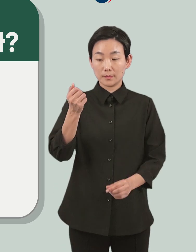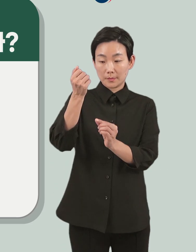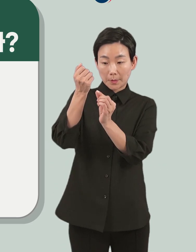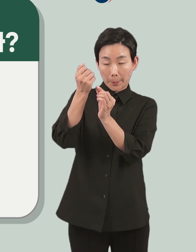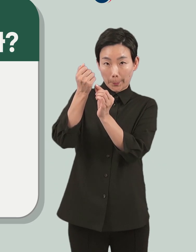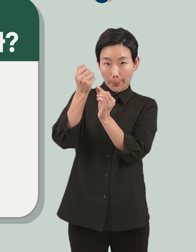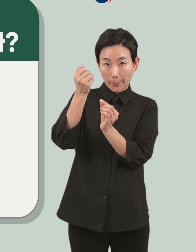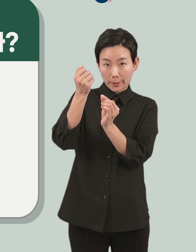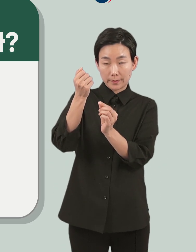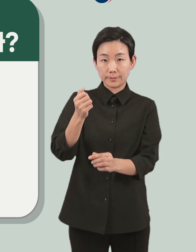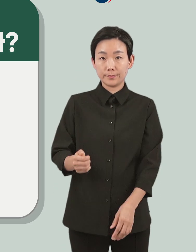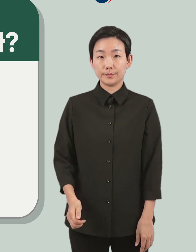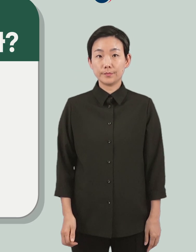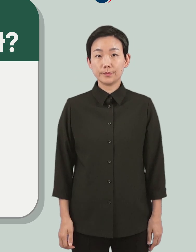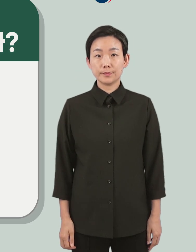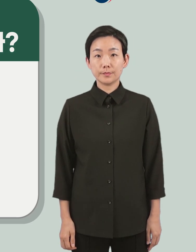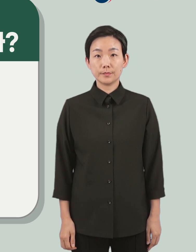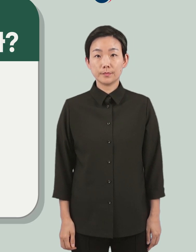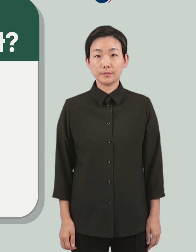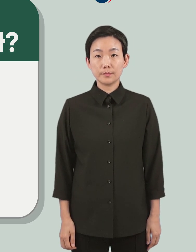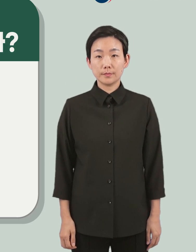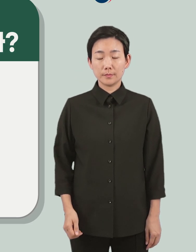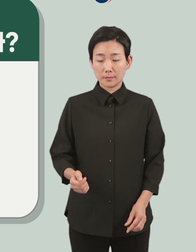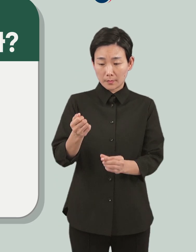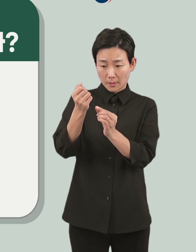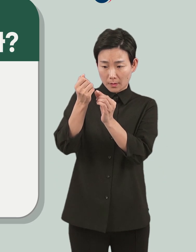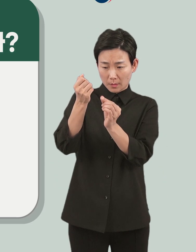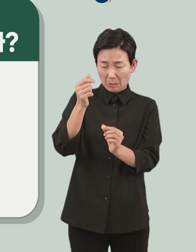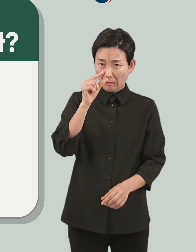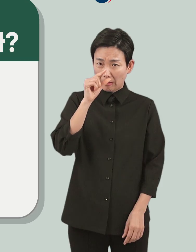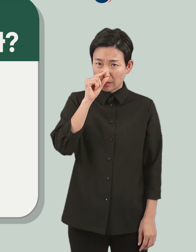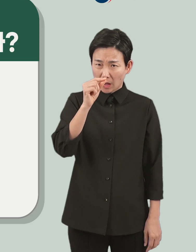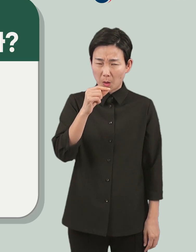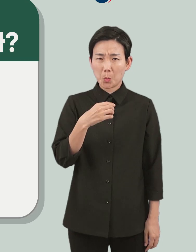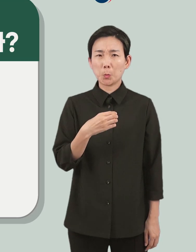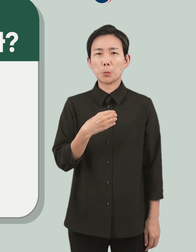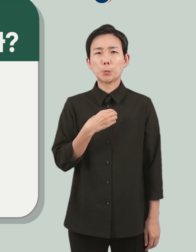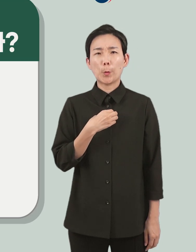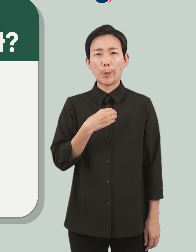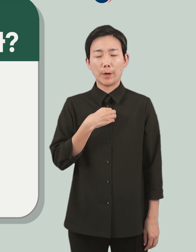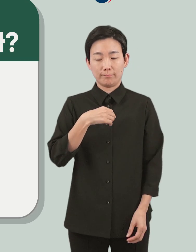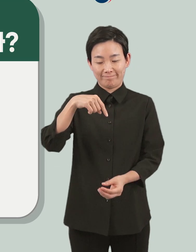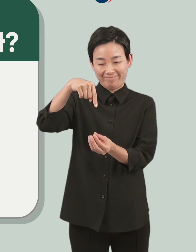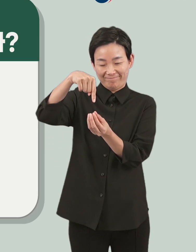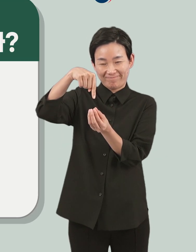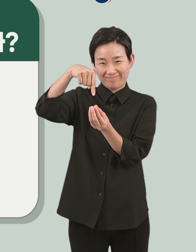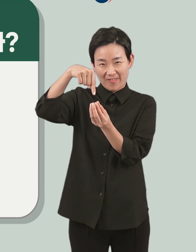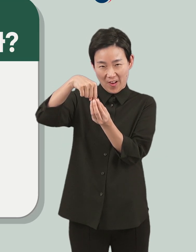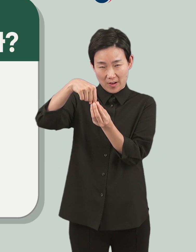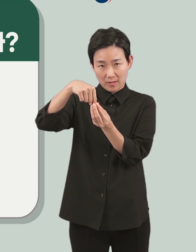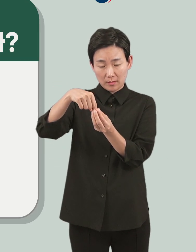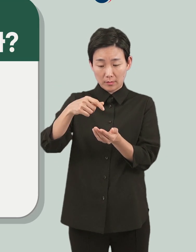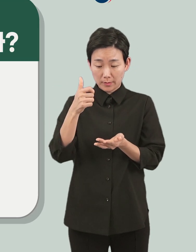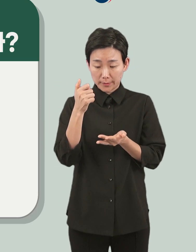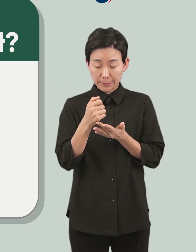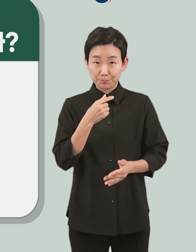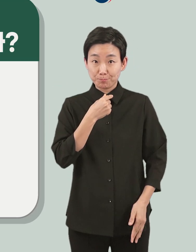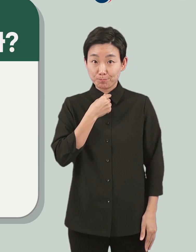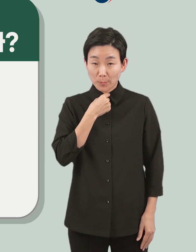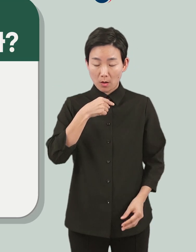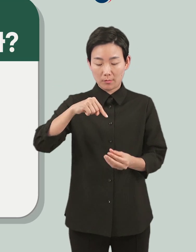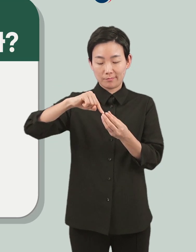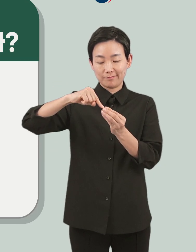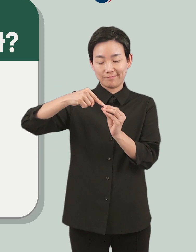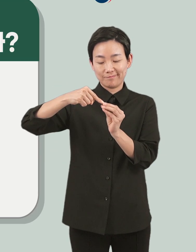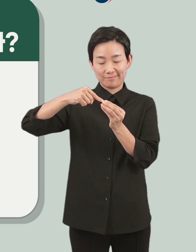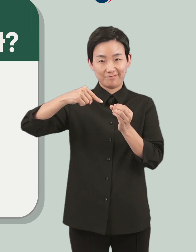체혈침. 체혈침 끝쪽에 침을 보호할 수 있는 둥근 보호 캡이 있습니다. 혈액을 채취할 땐 보호 캡을 제거한